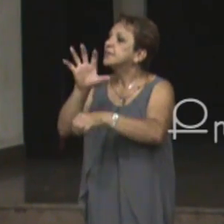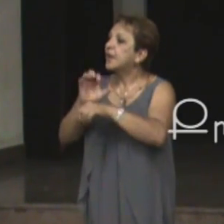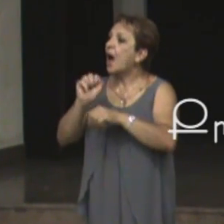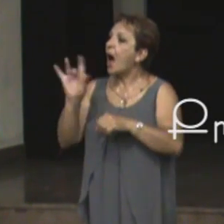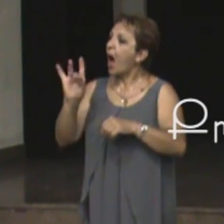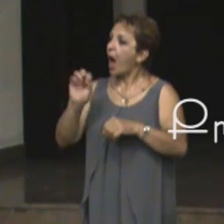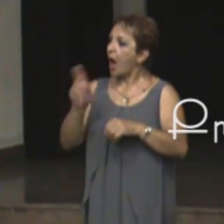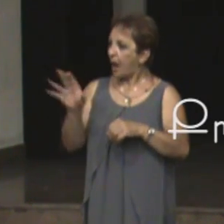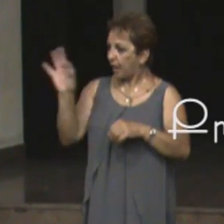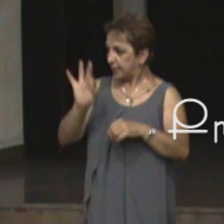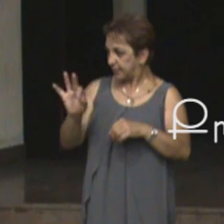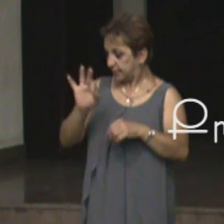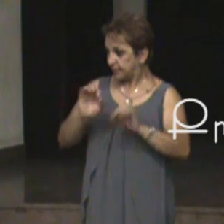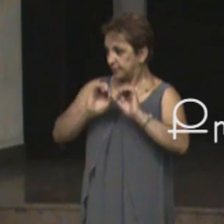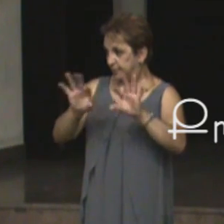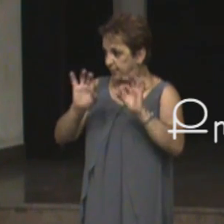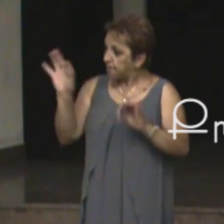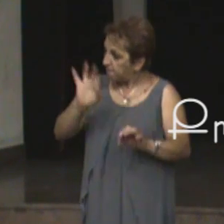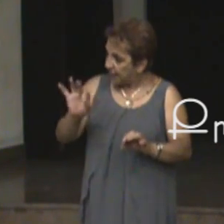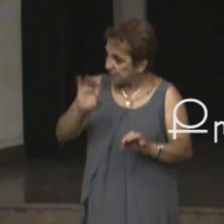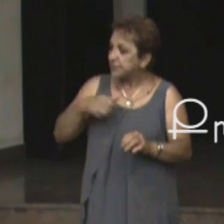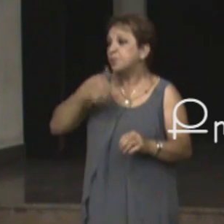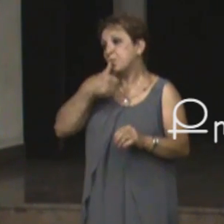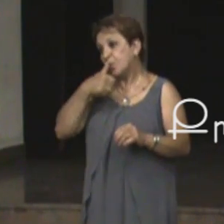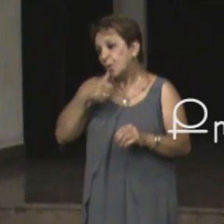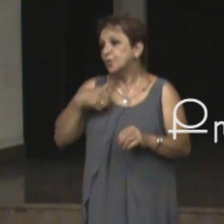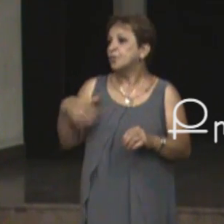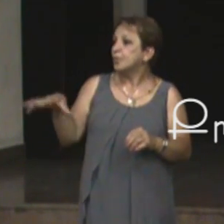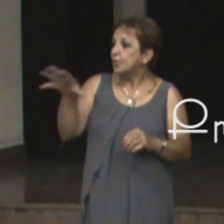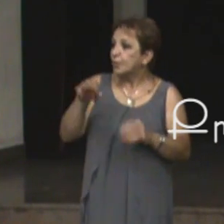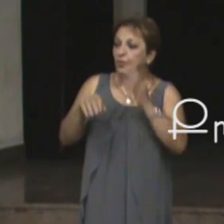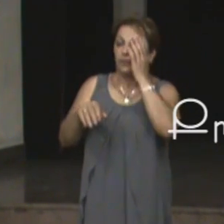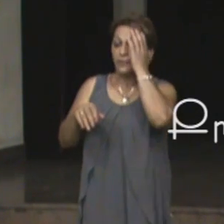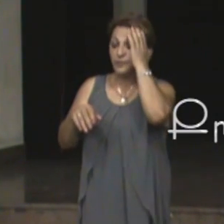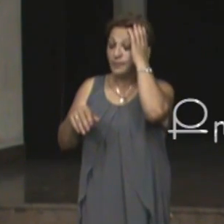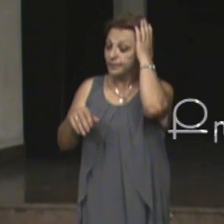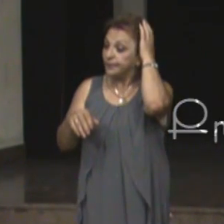Կսկսենք մի շարք եւ կփորձենք հնարավորինս